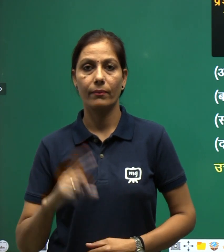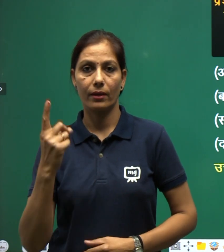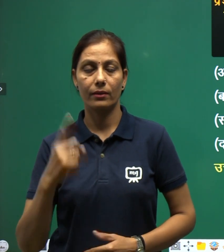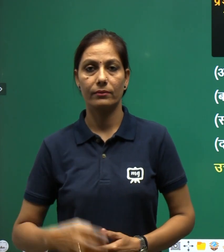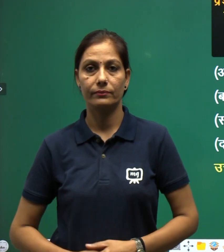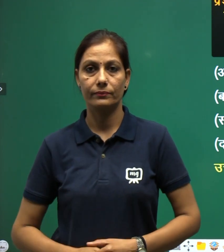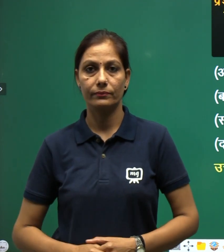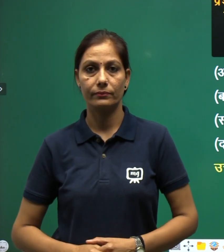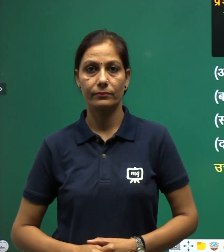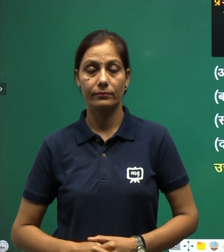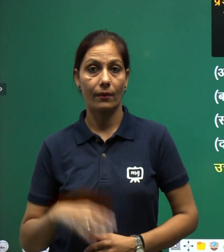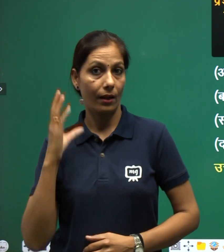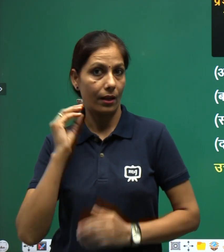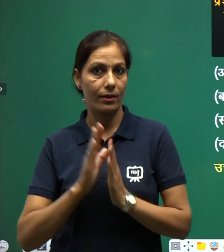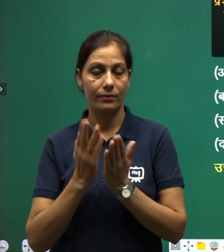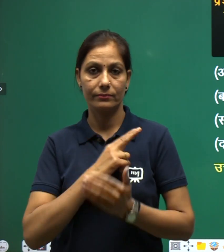पहला कनुप्रिया,